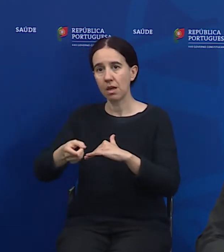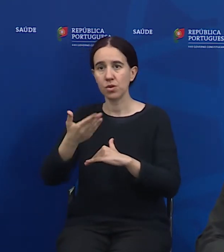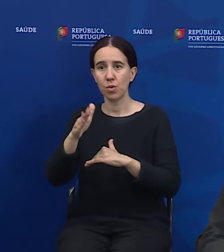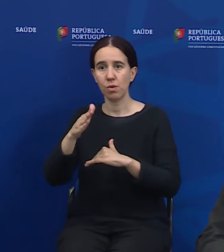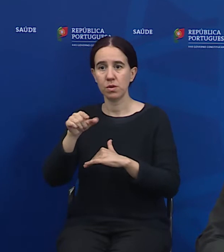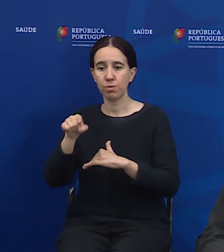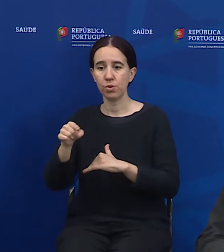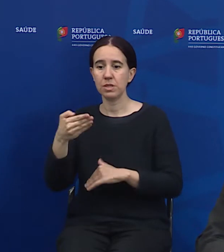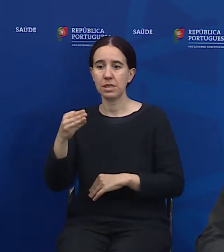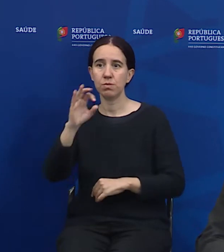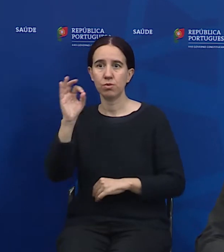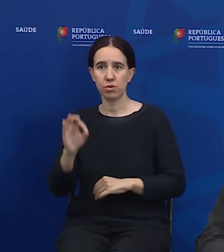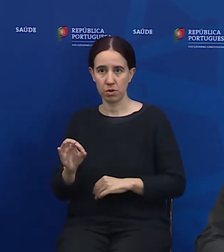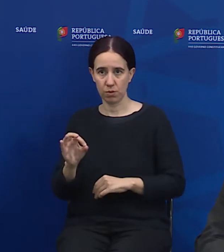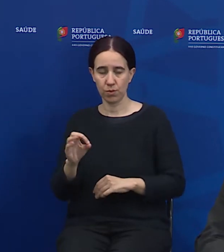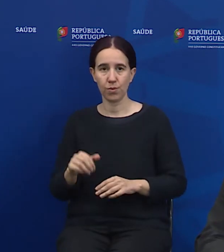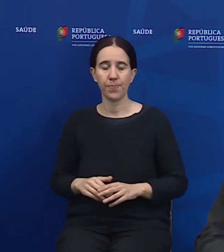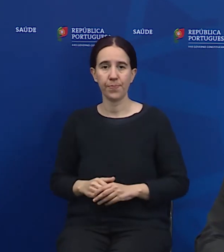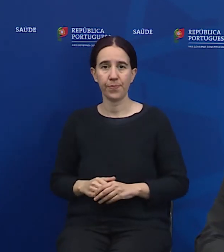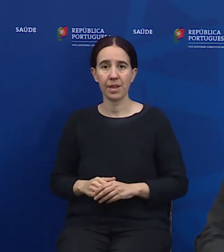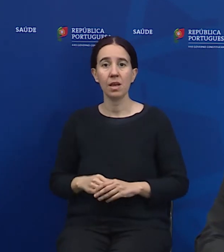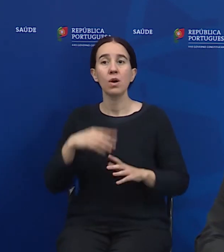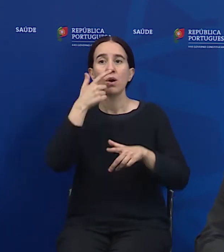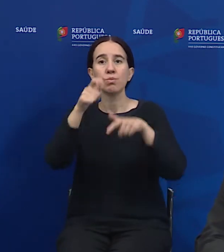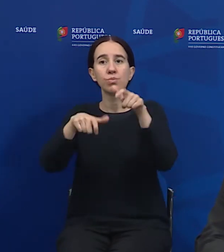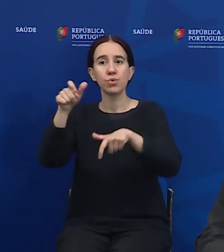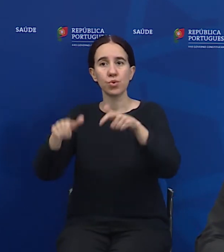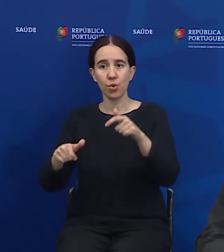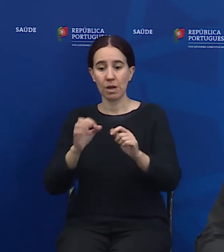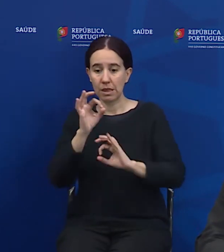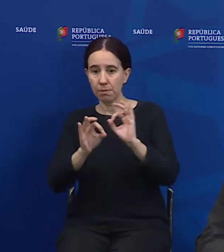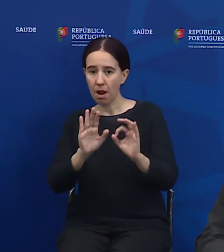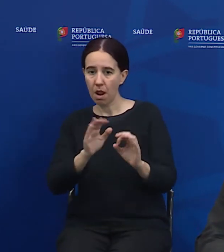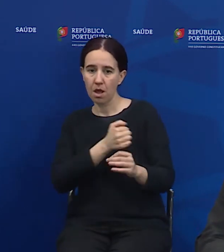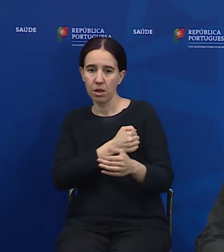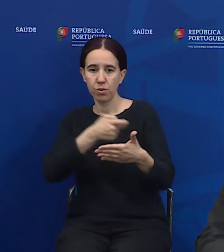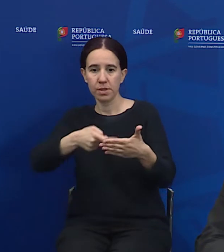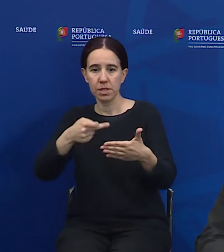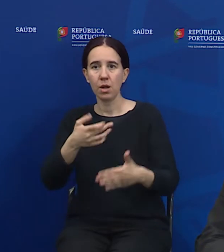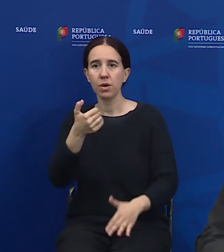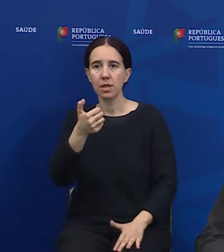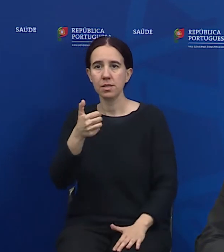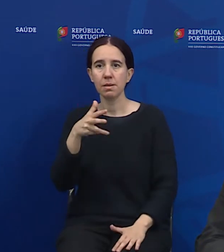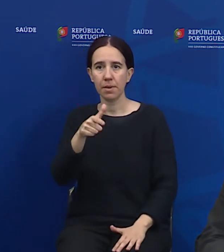é de 11.7 por cento pessoas em tratamento domiciliário